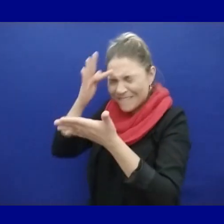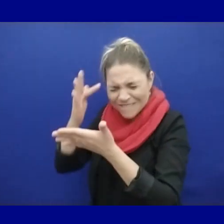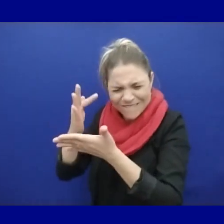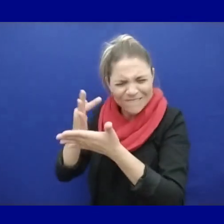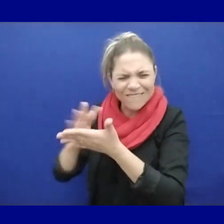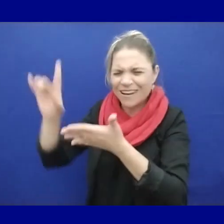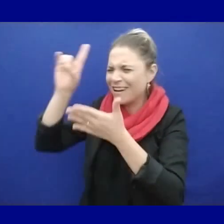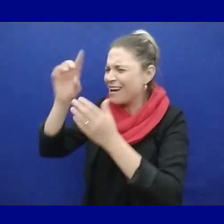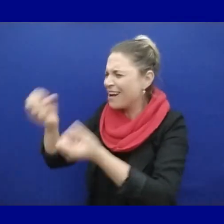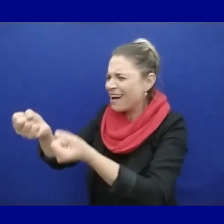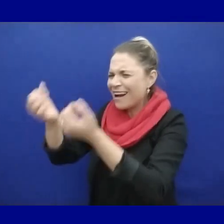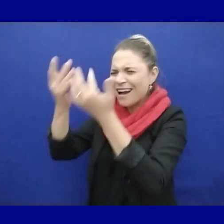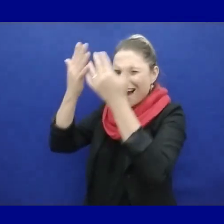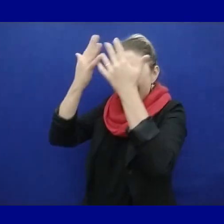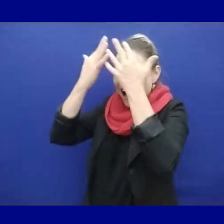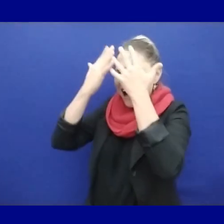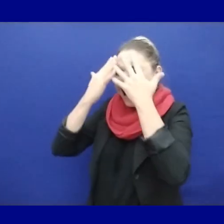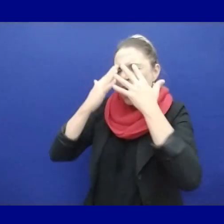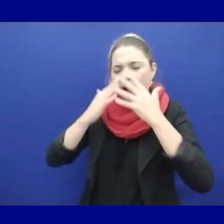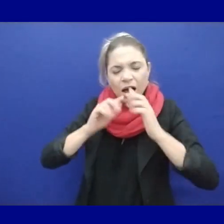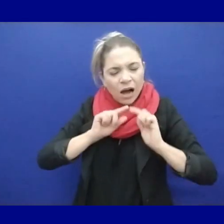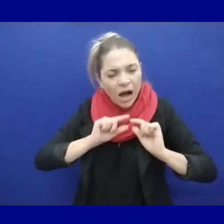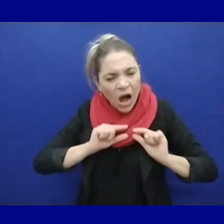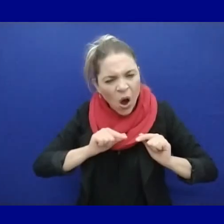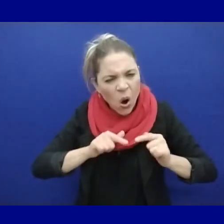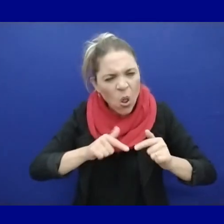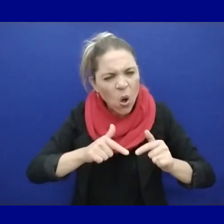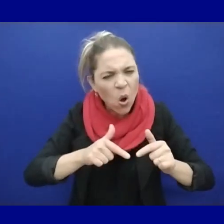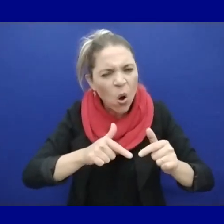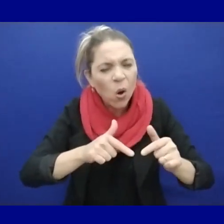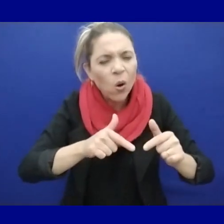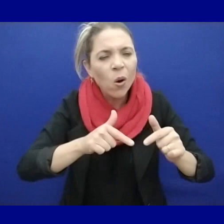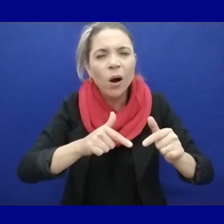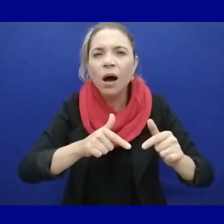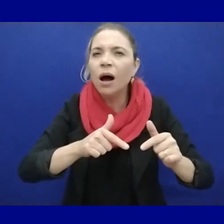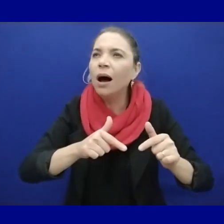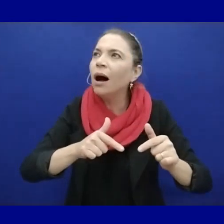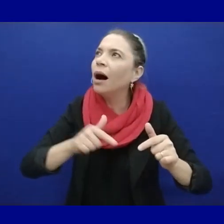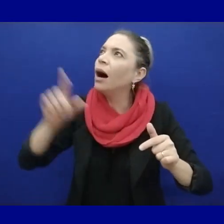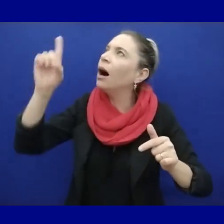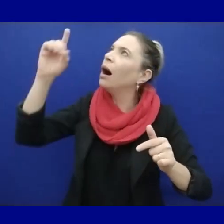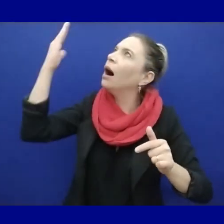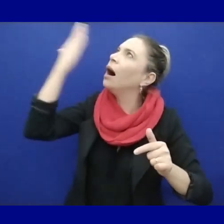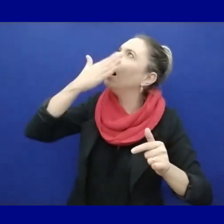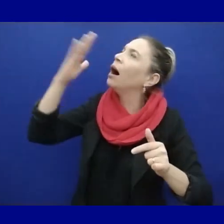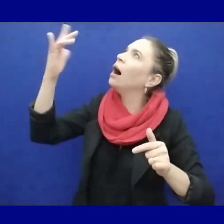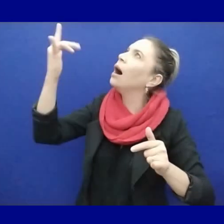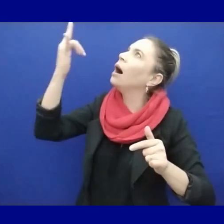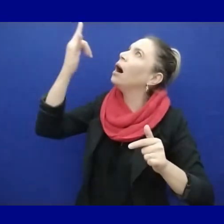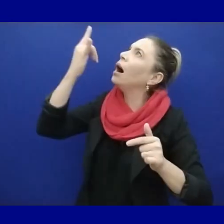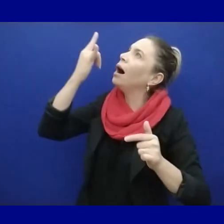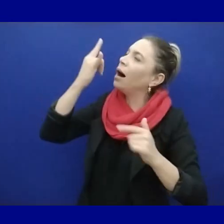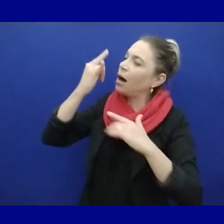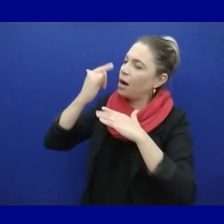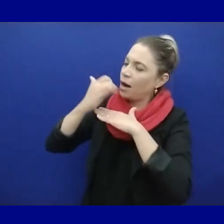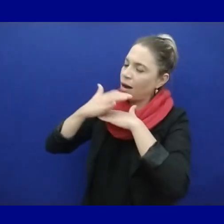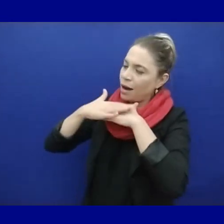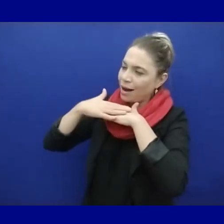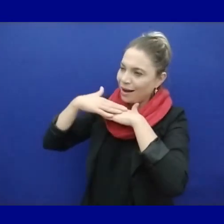As nossas lutas são provas de amor.